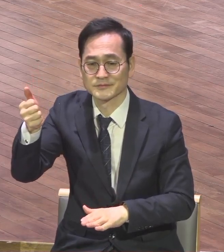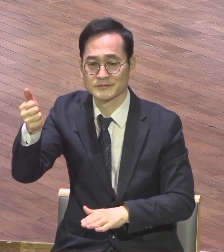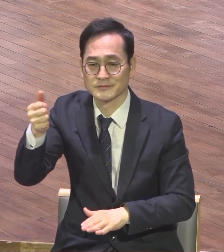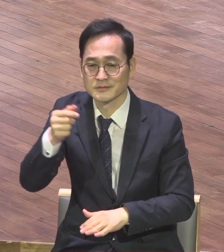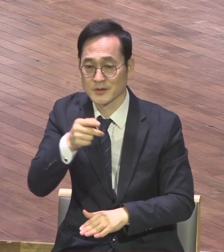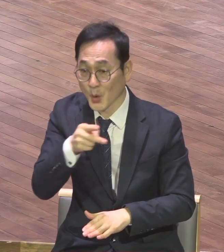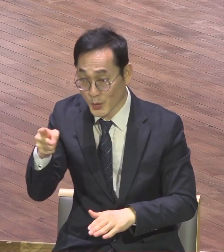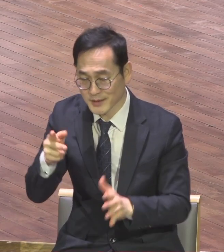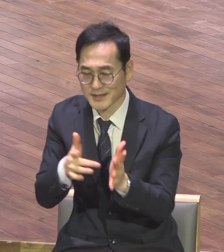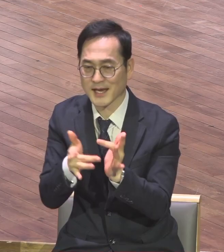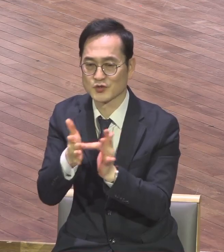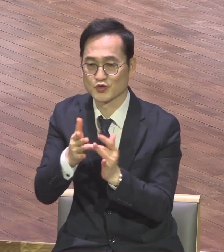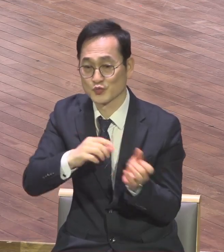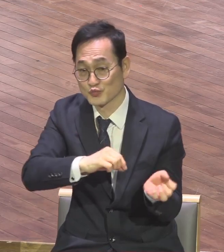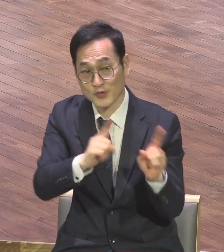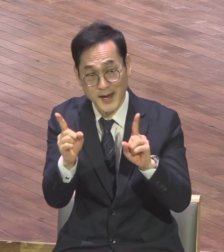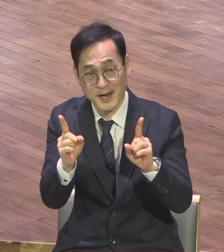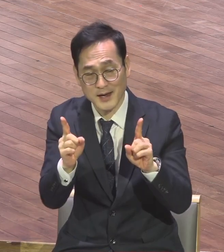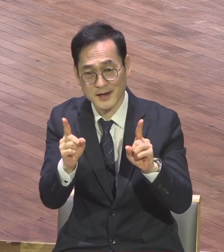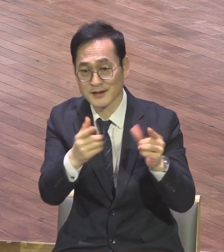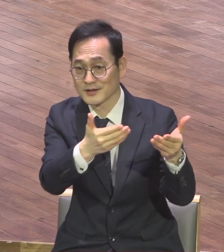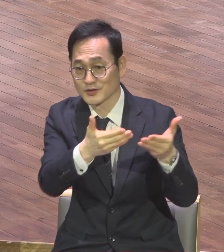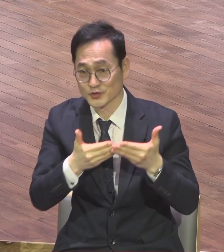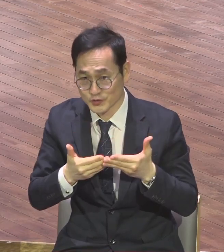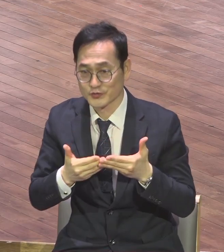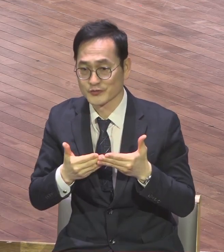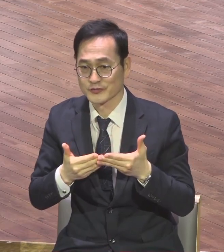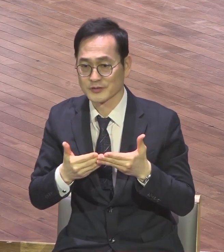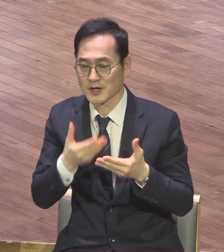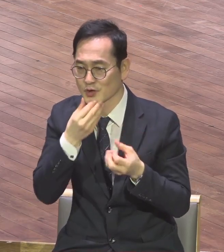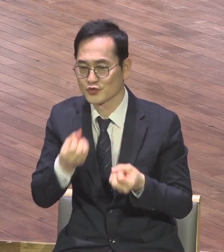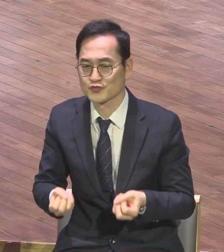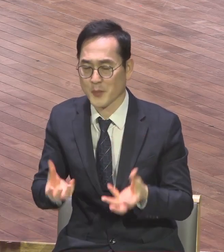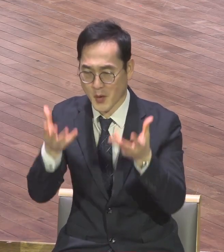주는 초월적 축복 속에 있는 것이다.